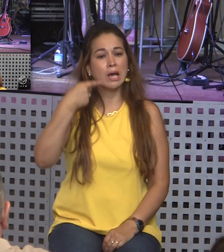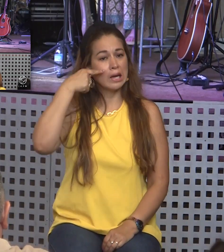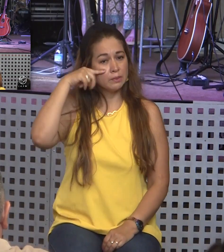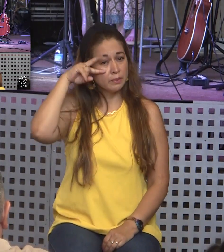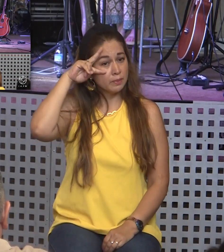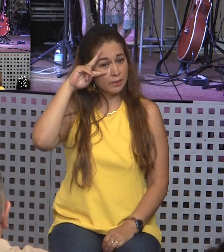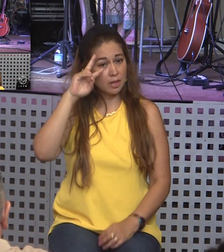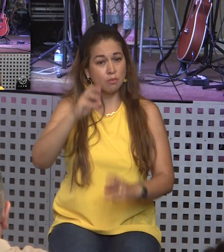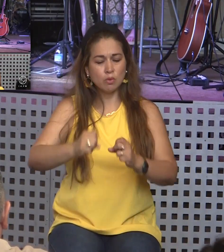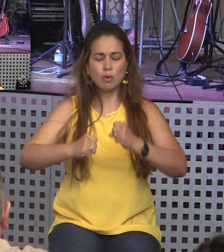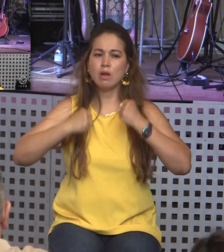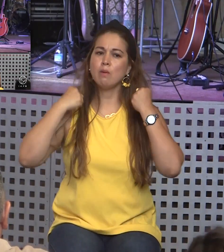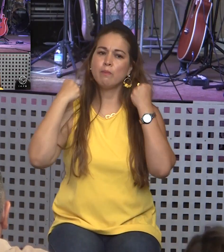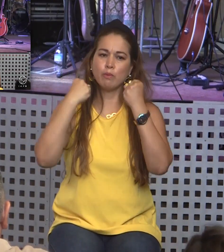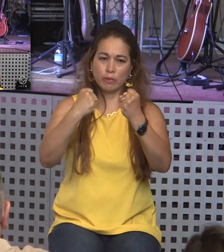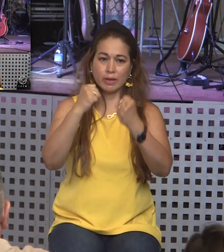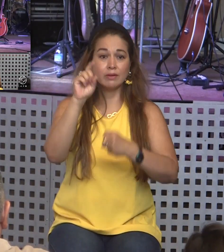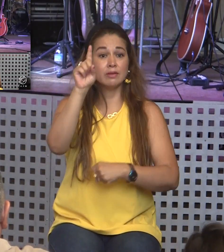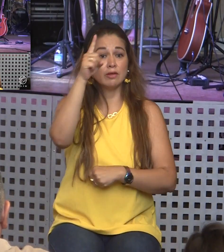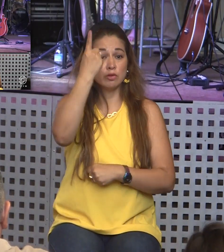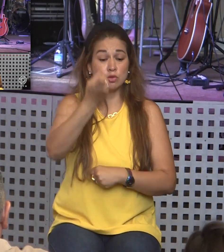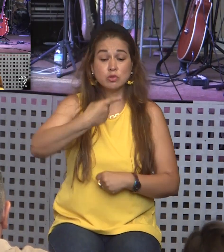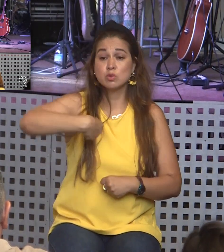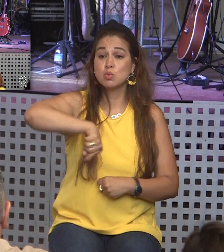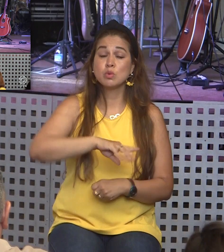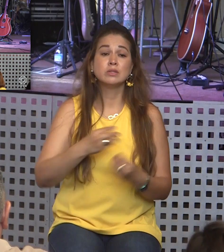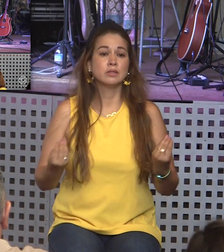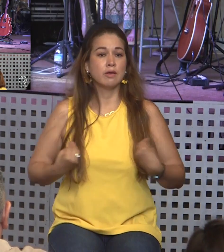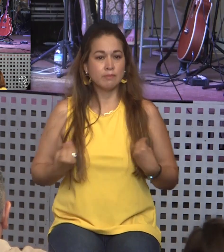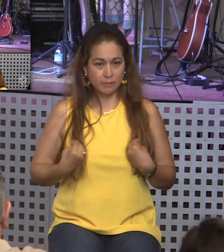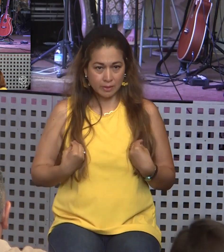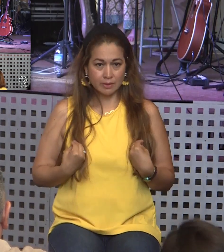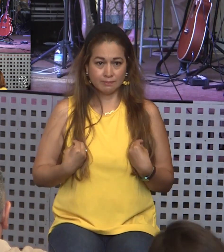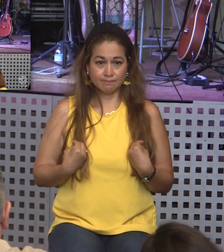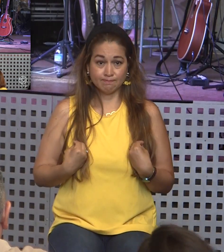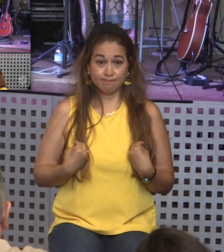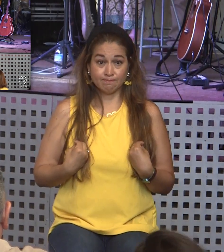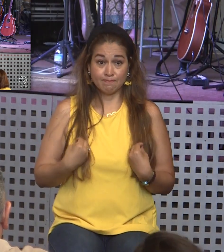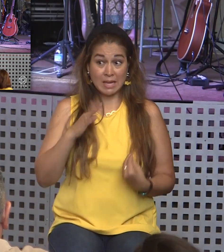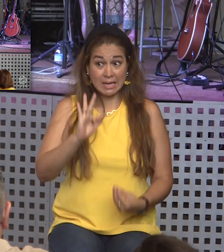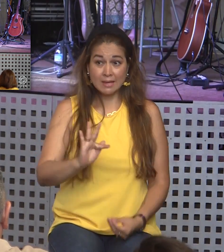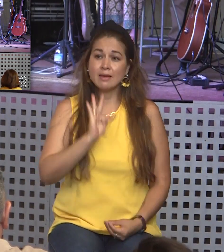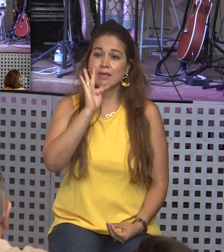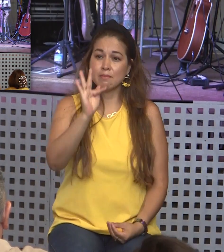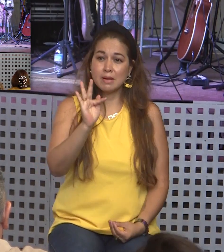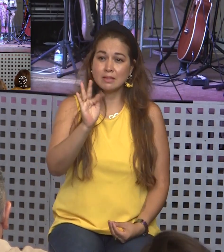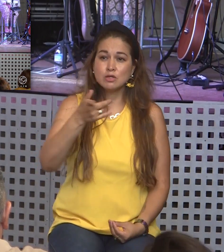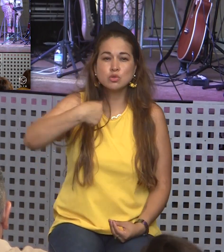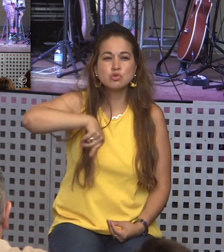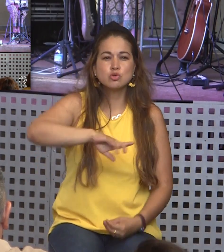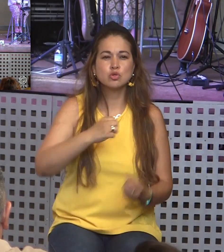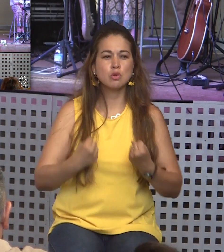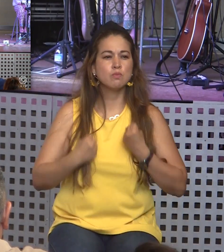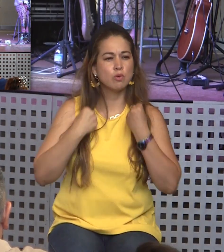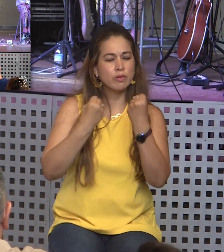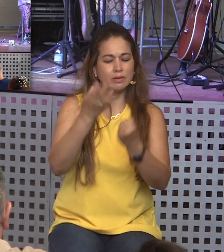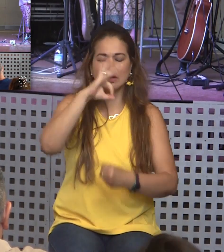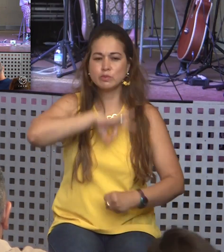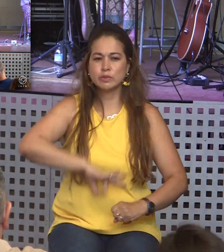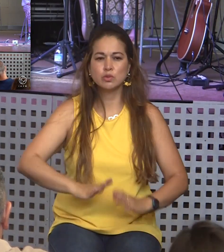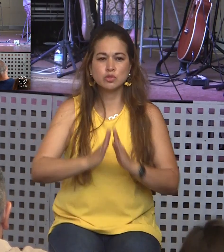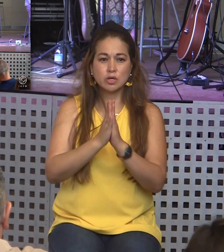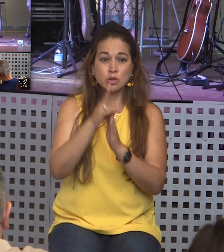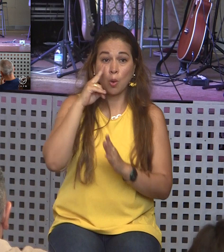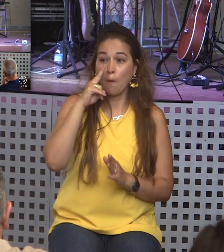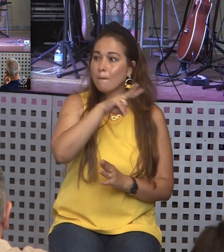entorno. Lamentablemente, y ahora lo leeremos, el Dios de este siglo ciega el entendimiento,